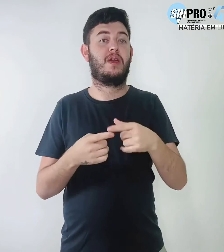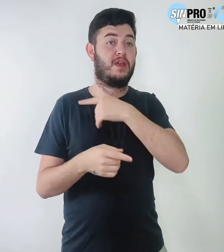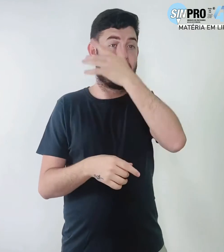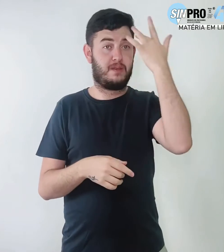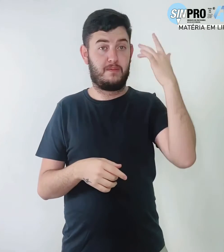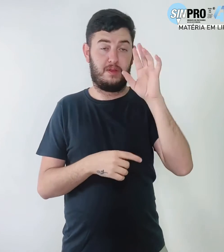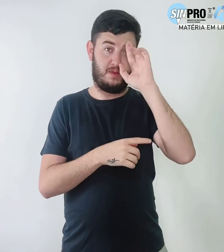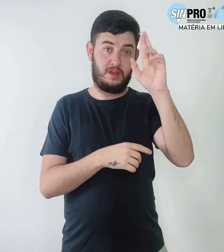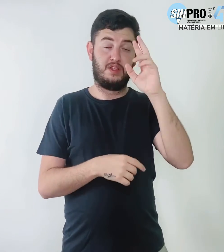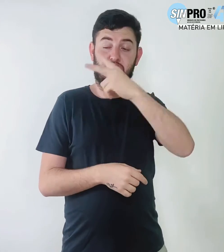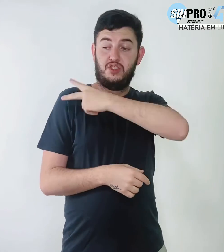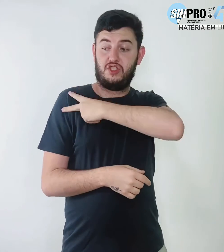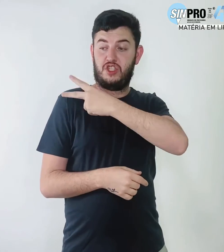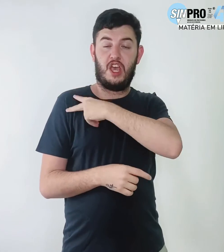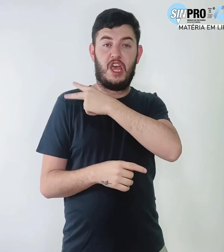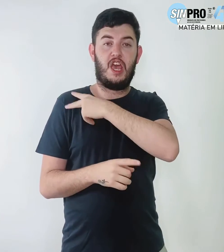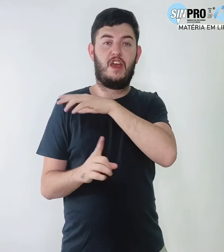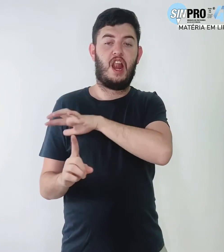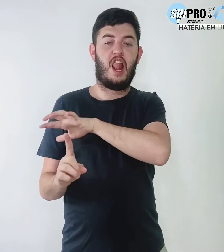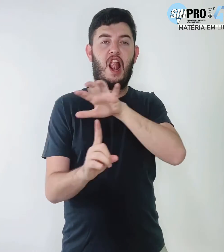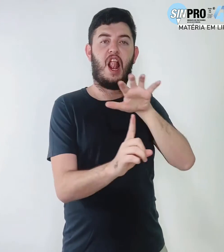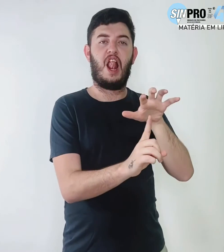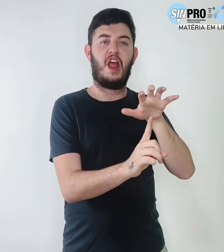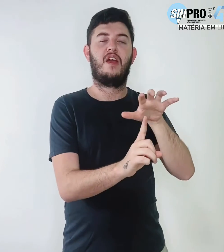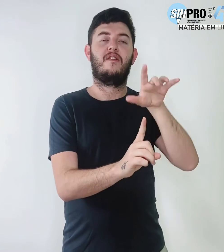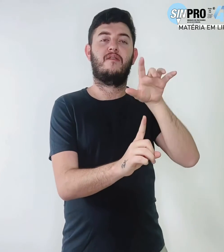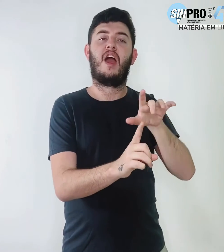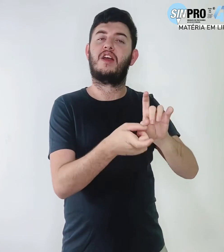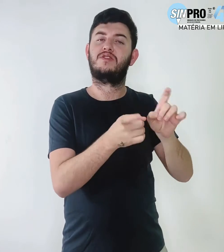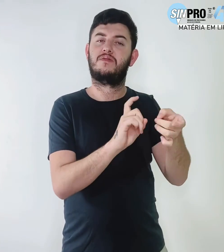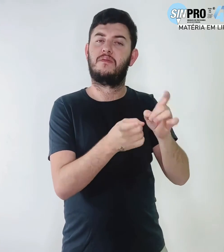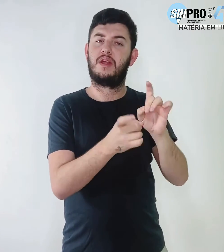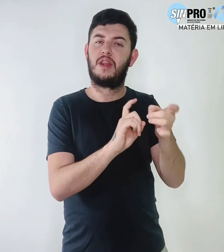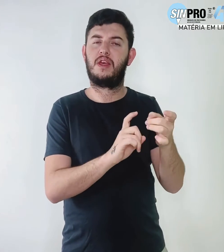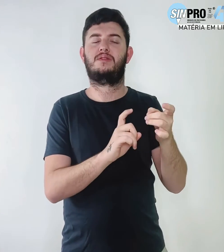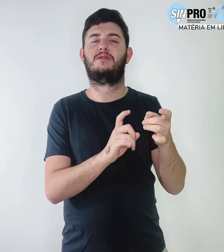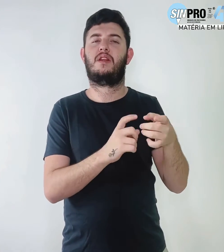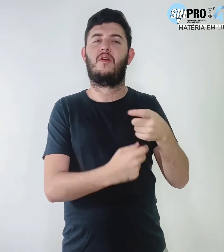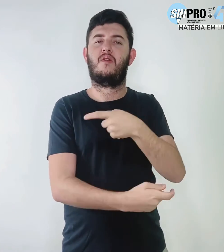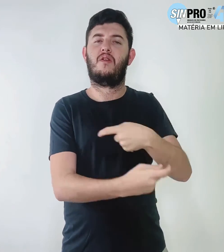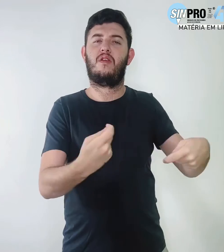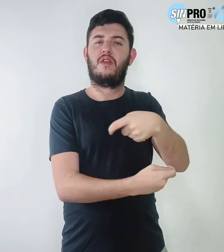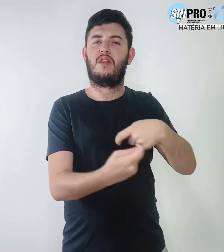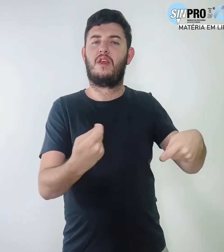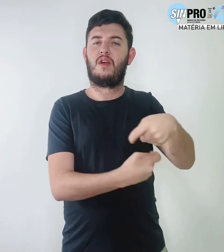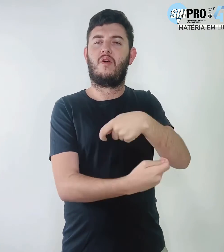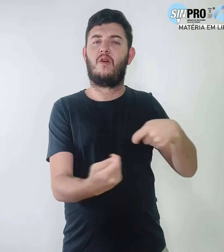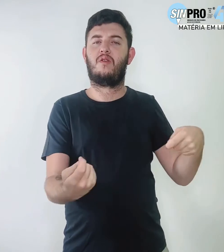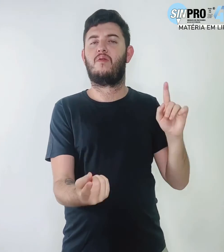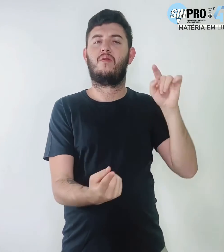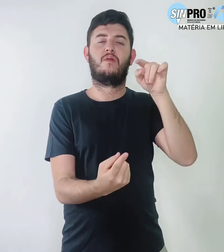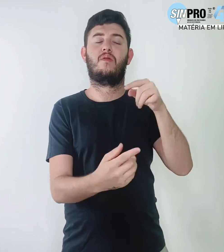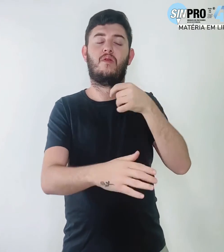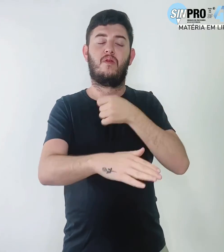proprietários que, em sua maioria, administram seus negócios de longe, deixando na linha de